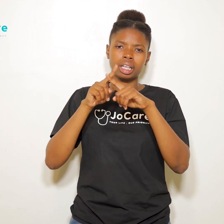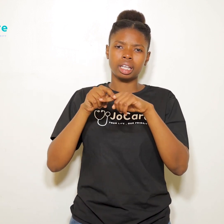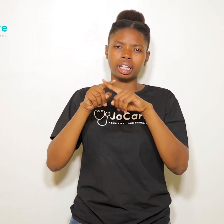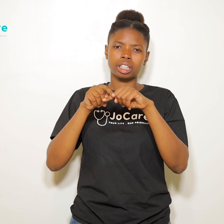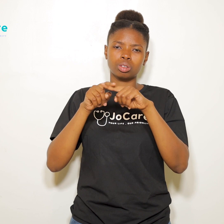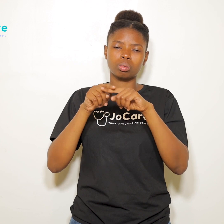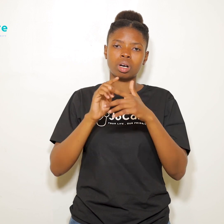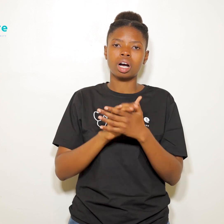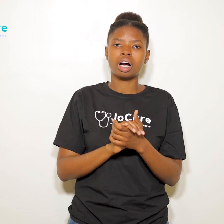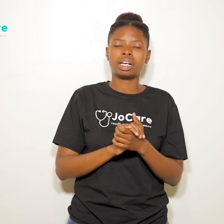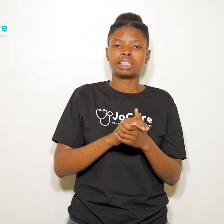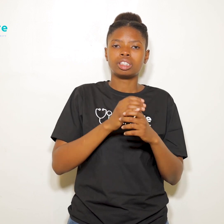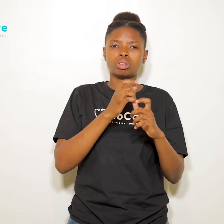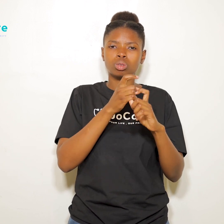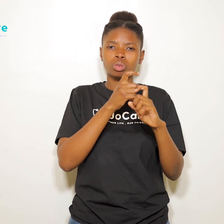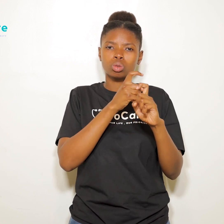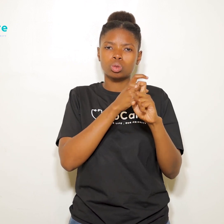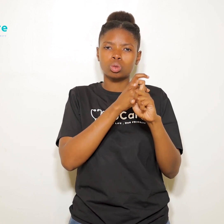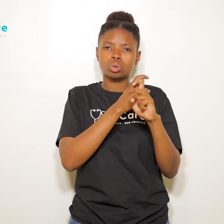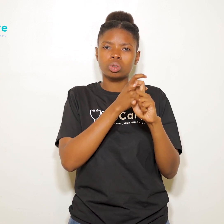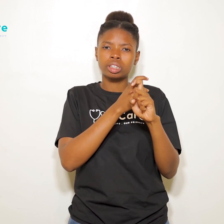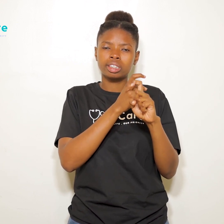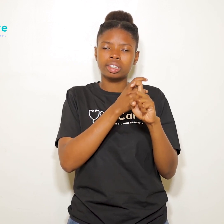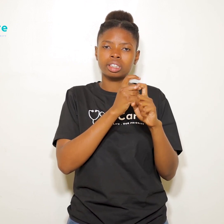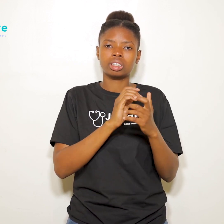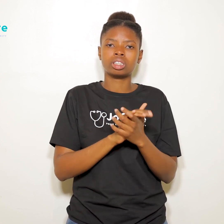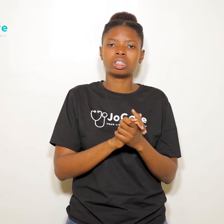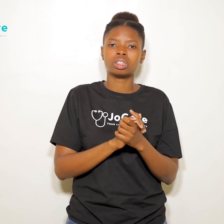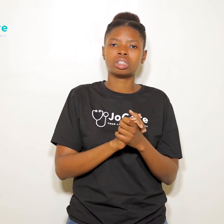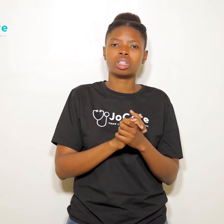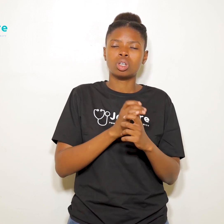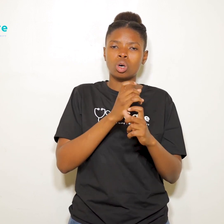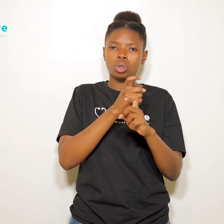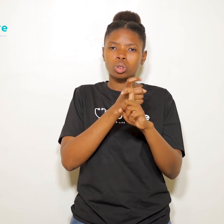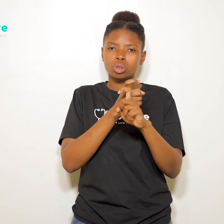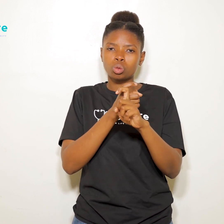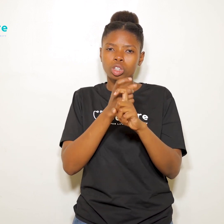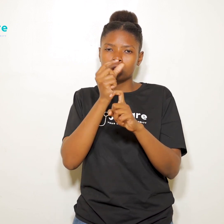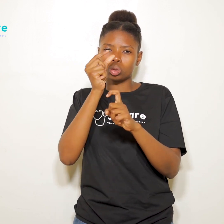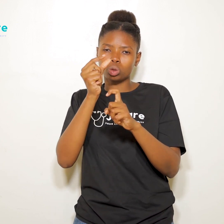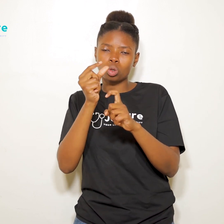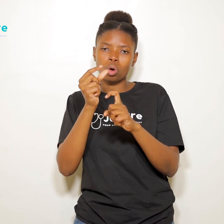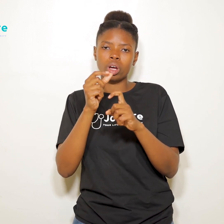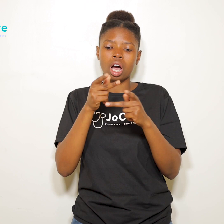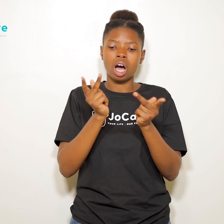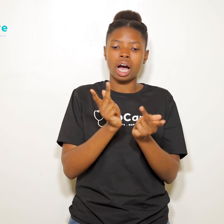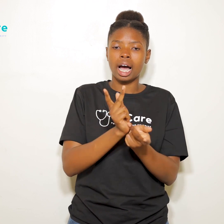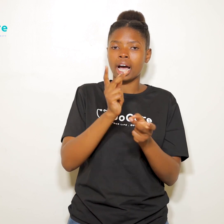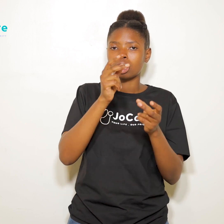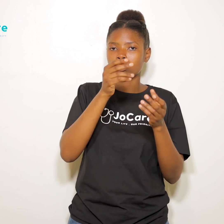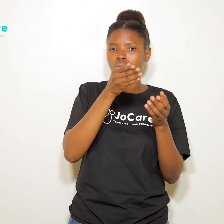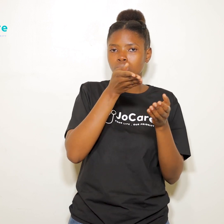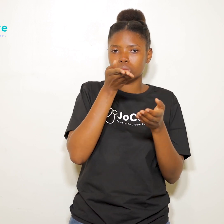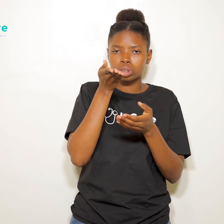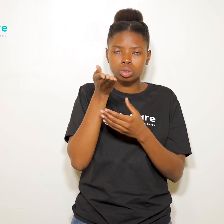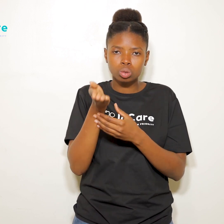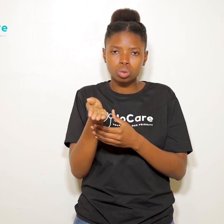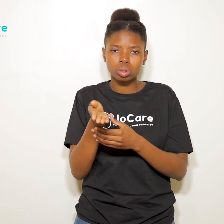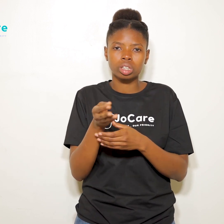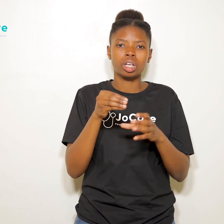itwa twitwa follicule cyangwa intanga ahantu ziba ziri muri ovaire zigenda zikura, noneho